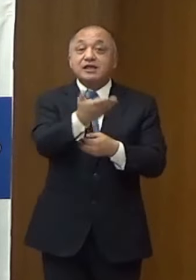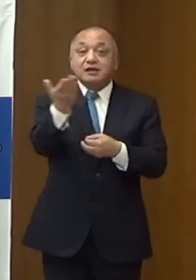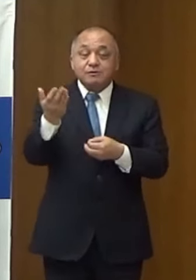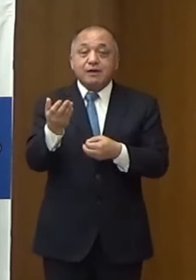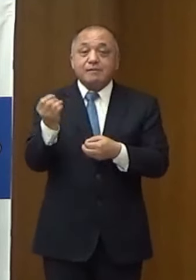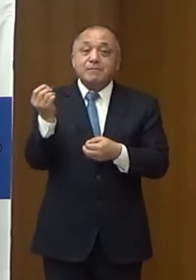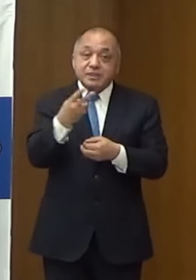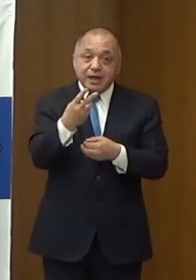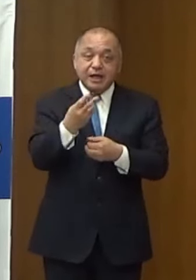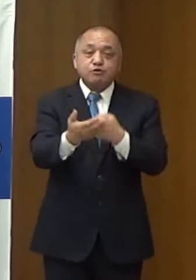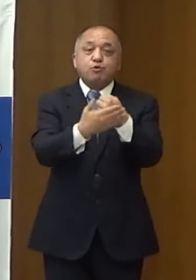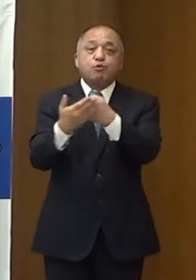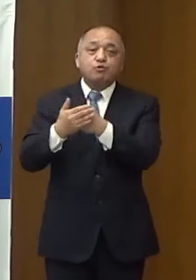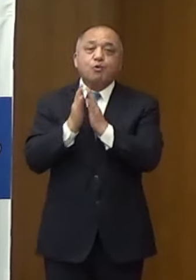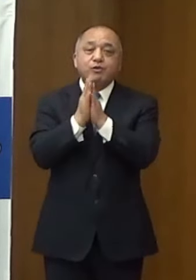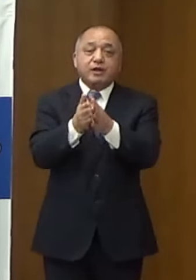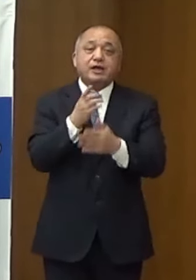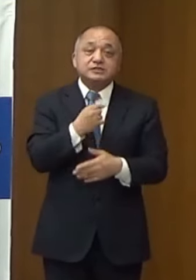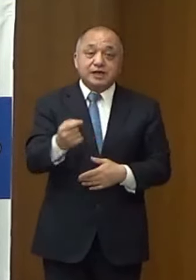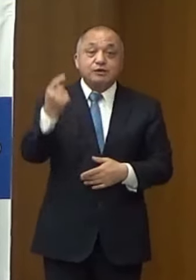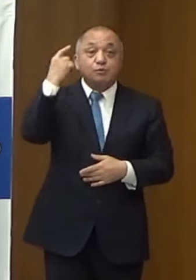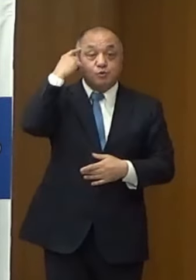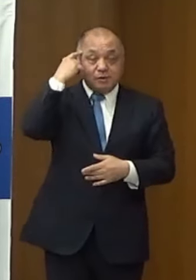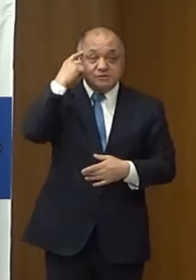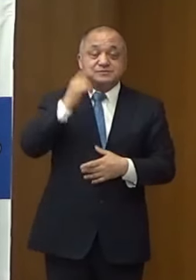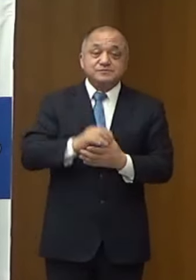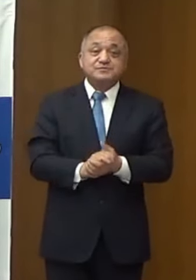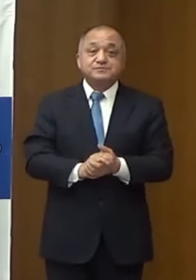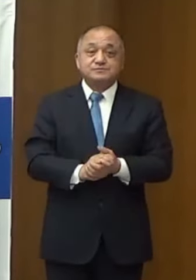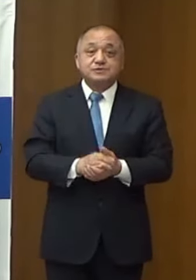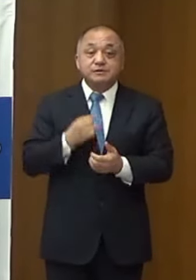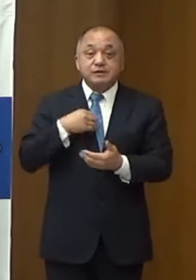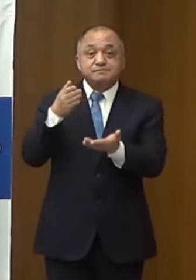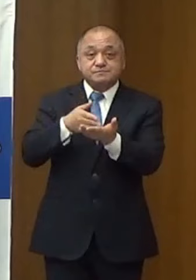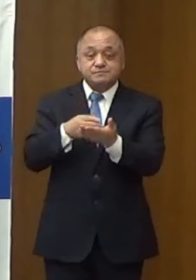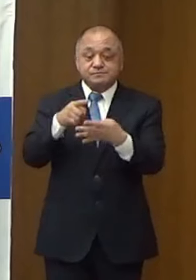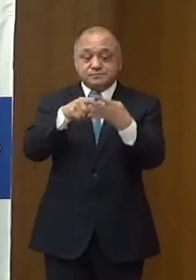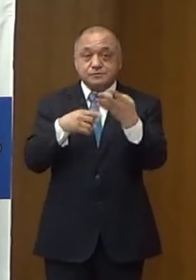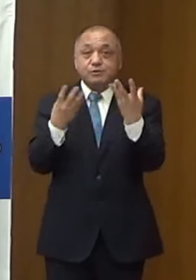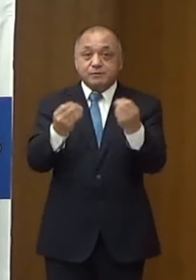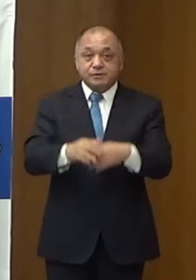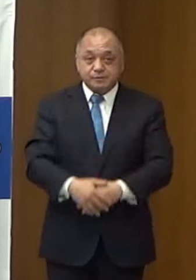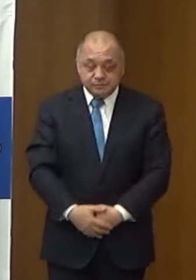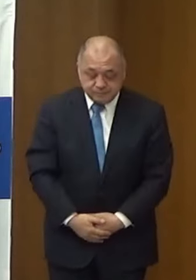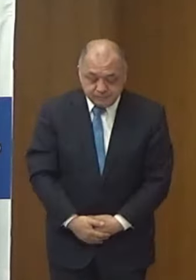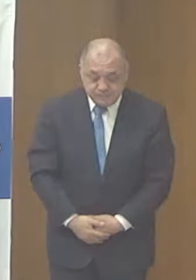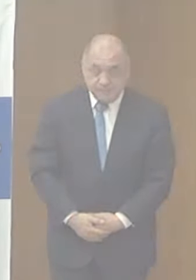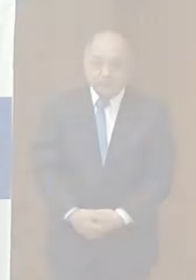様にはご協力をいただければというふうに思います。私からは以上です。